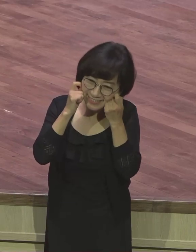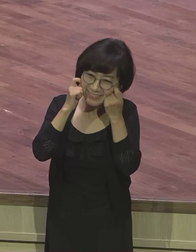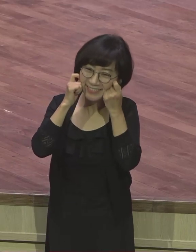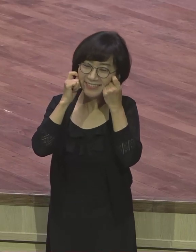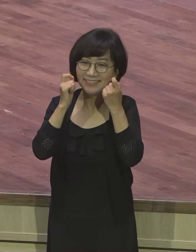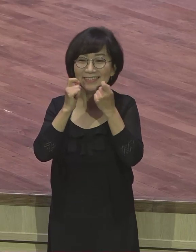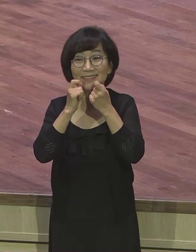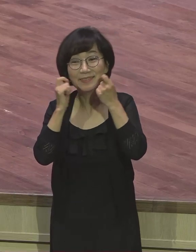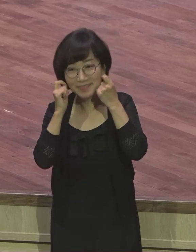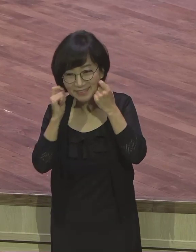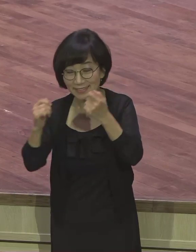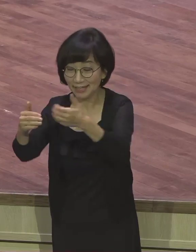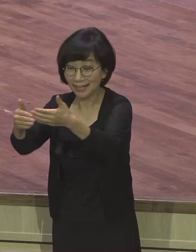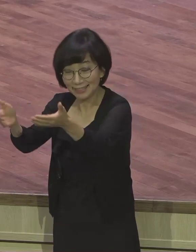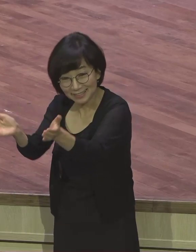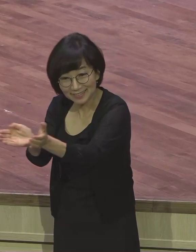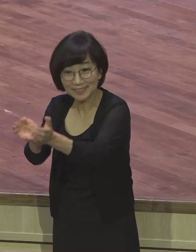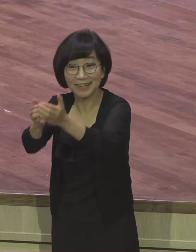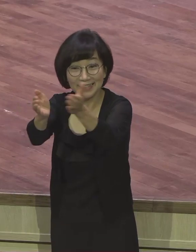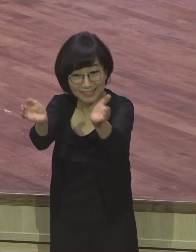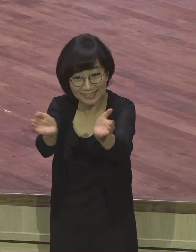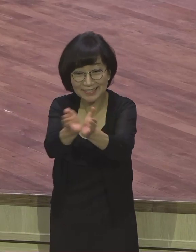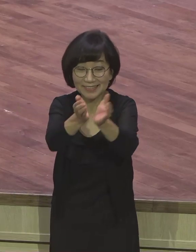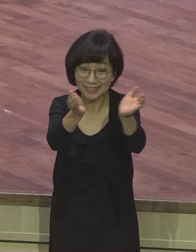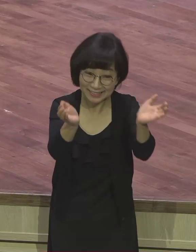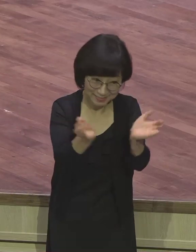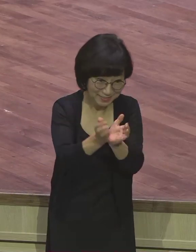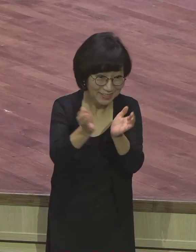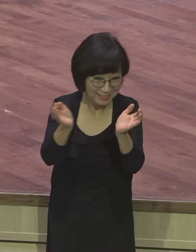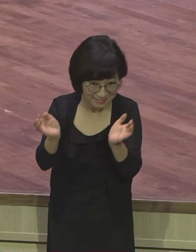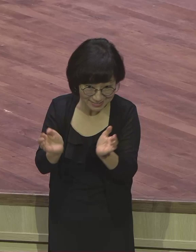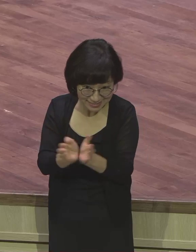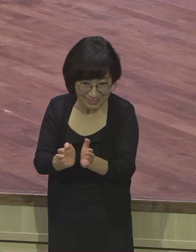모든 기관, 모든 부서, 모든 모임